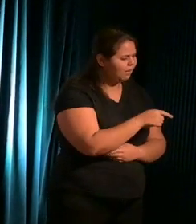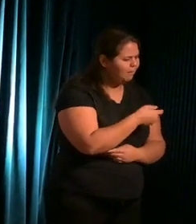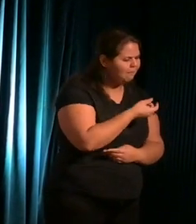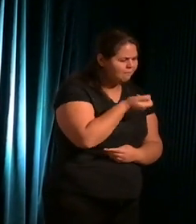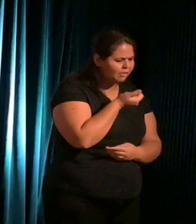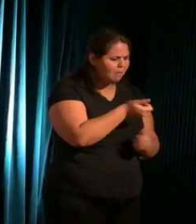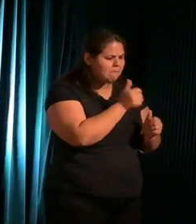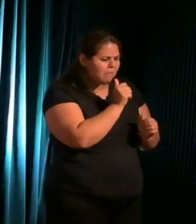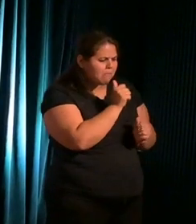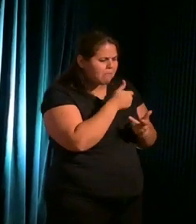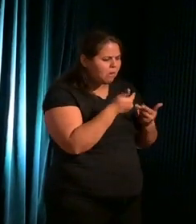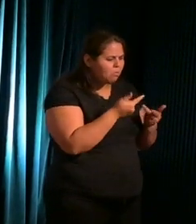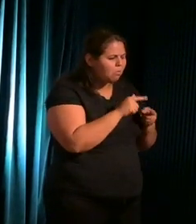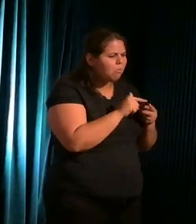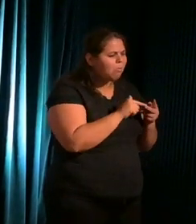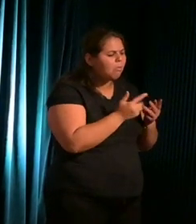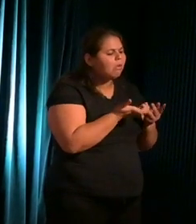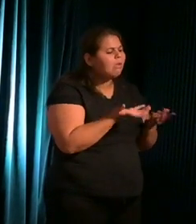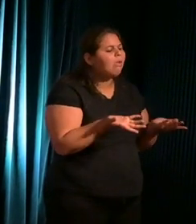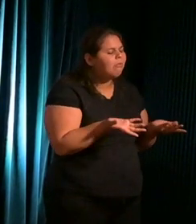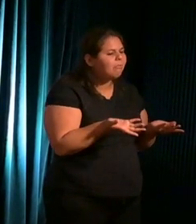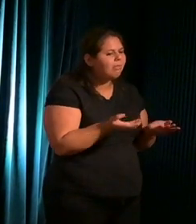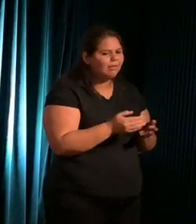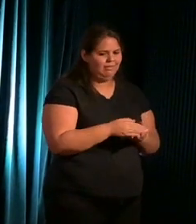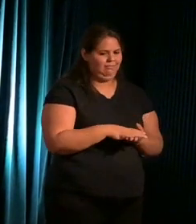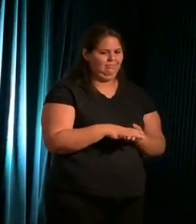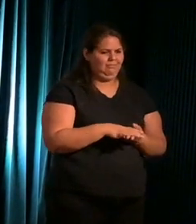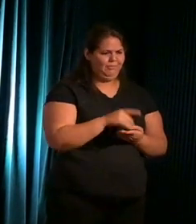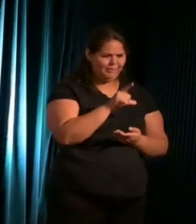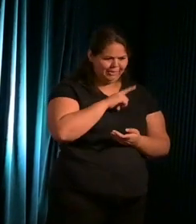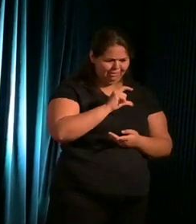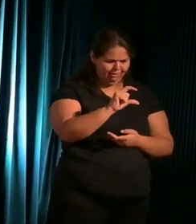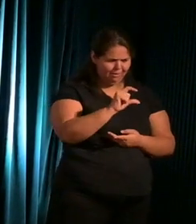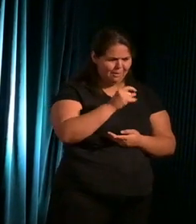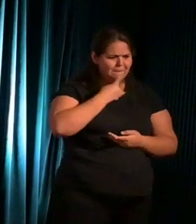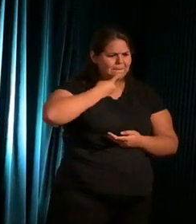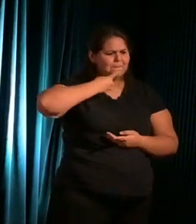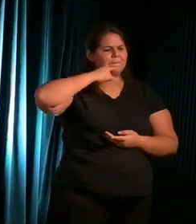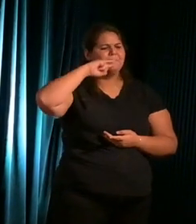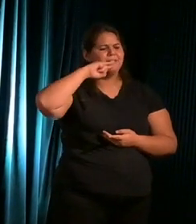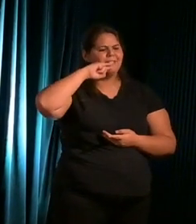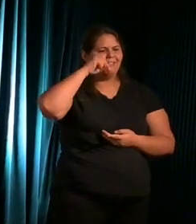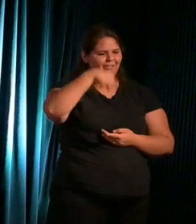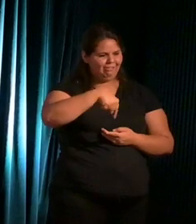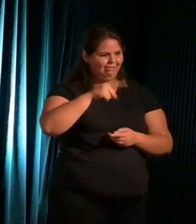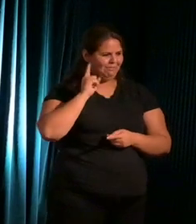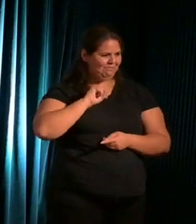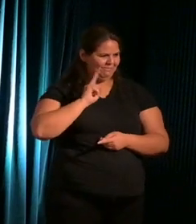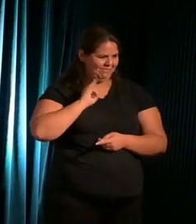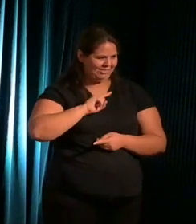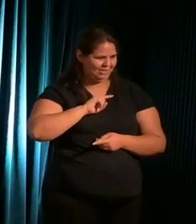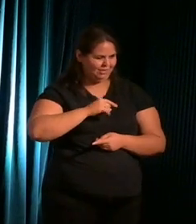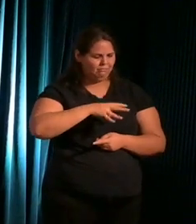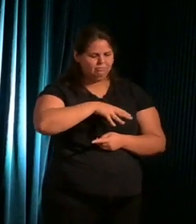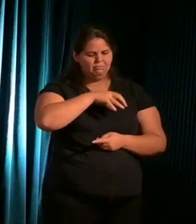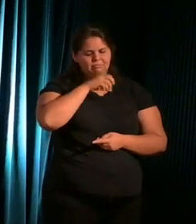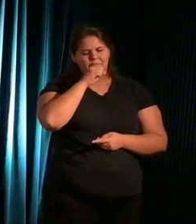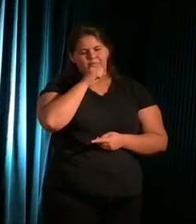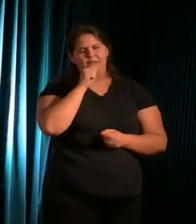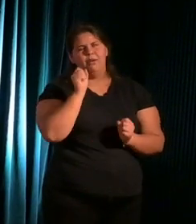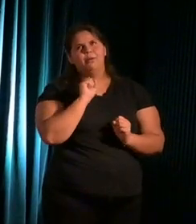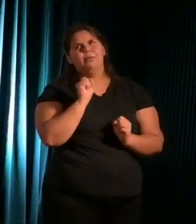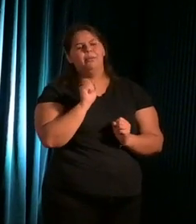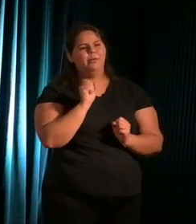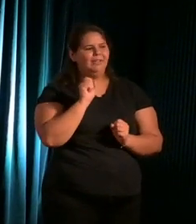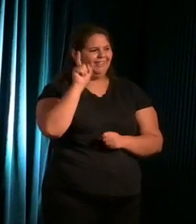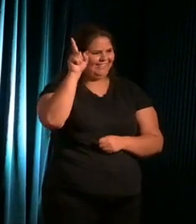alguma coisa? Aí eu disse assim, você tem aquela branquinha mineira, cheirosa, que eu adoro quando